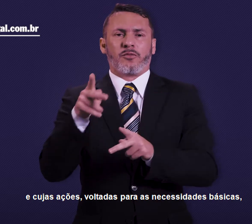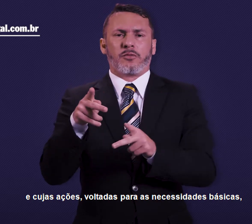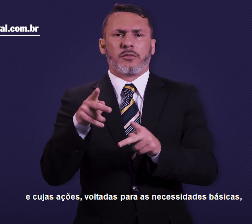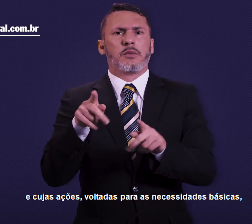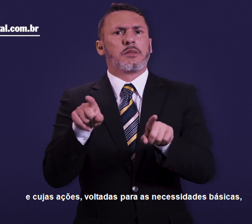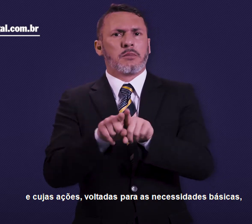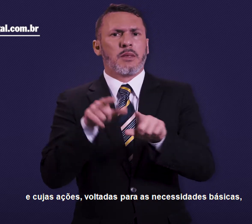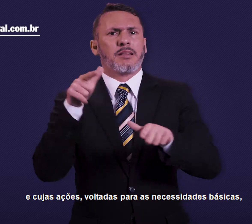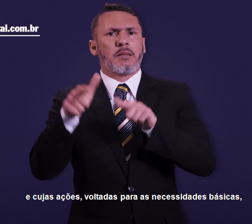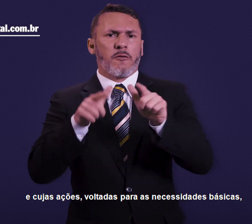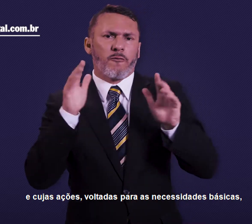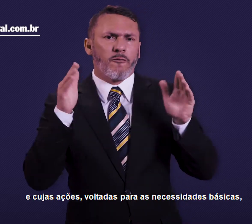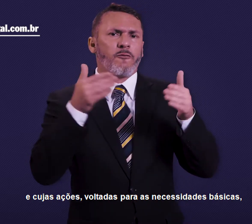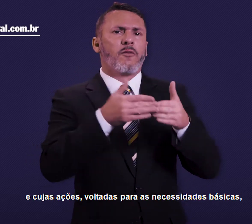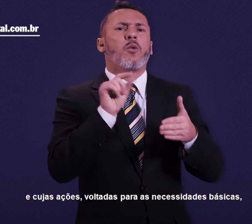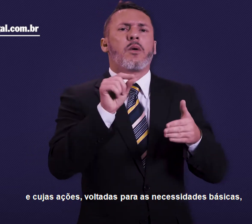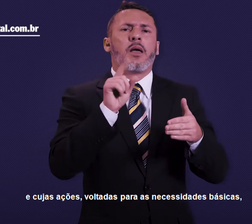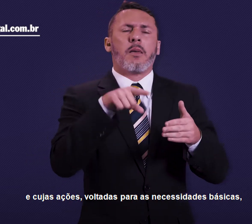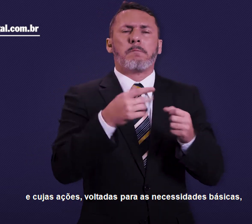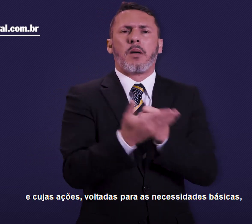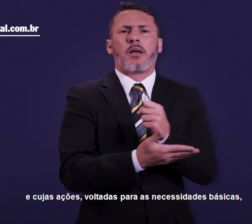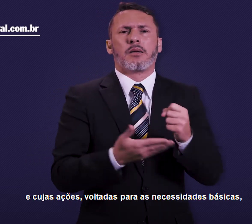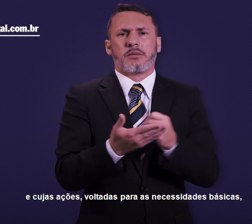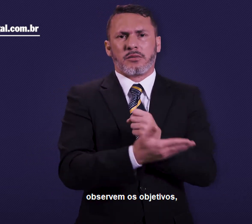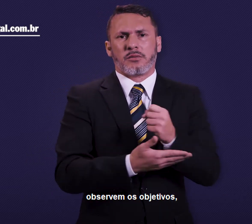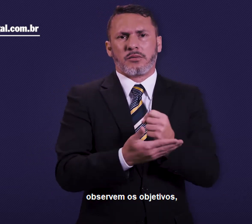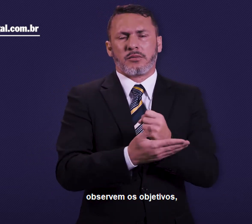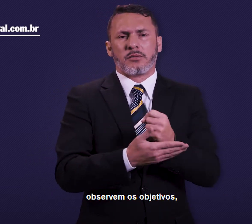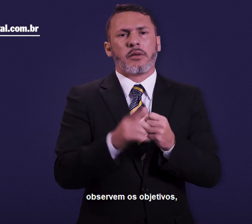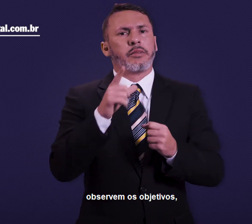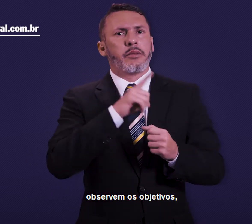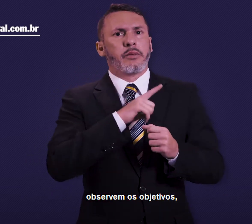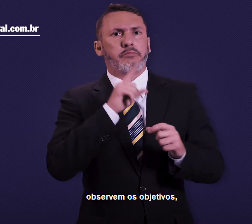ações voltadas para as necessidades básicas observem